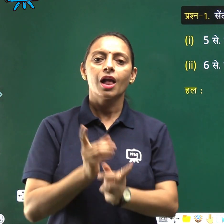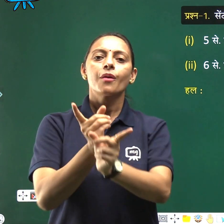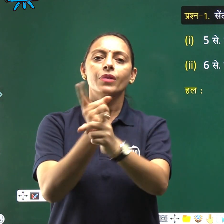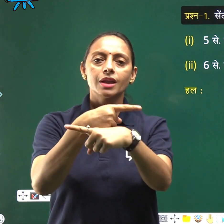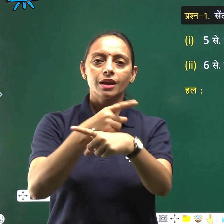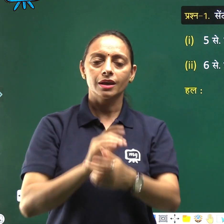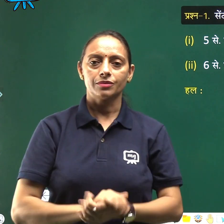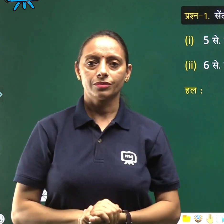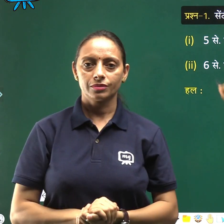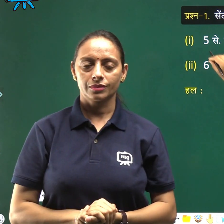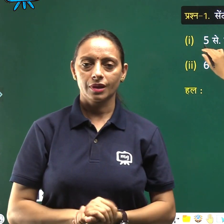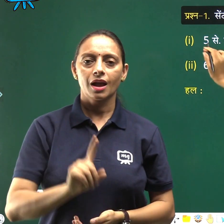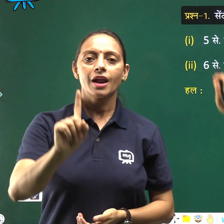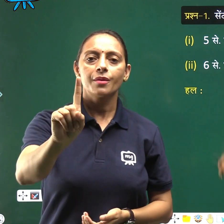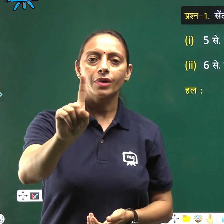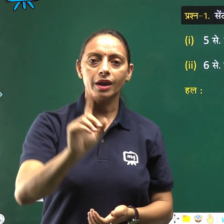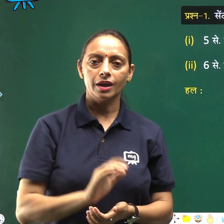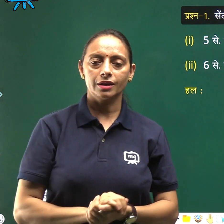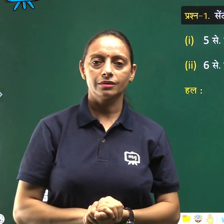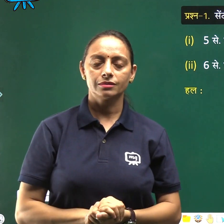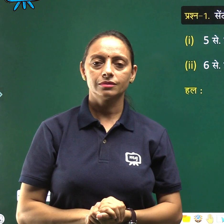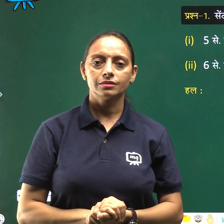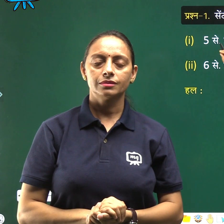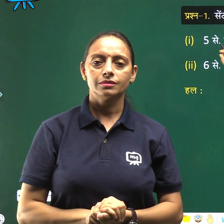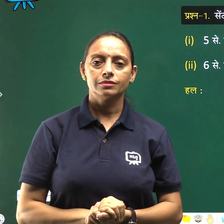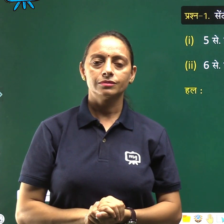बदलिए। नंबर 1,